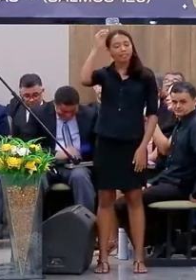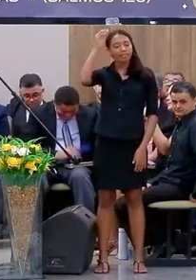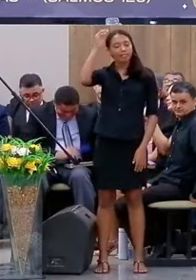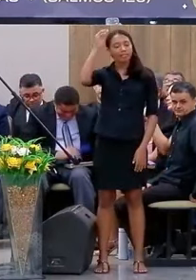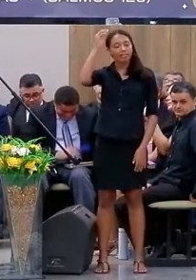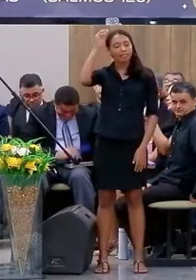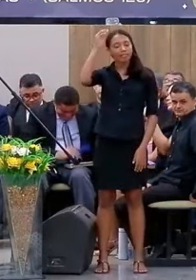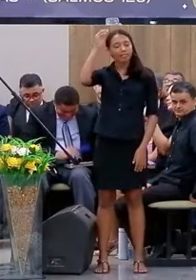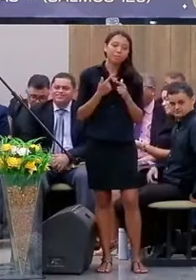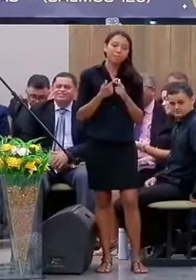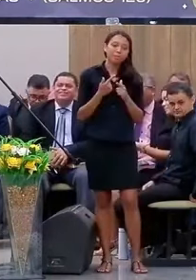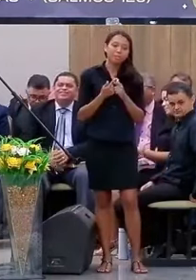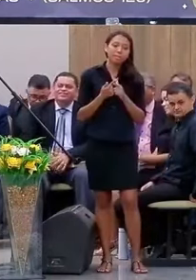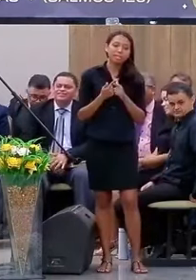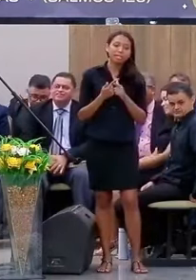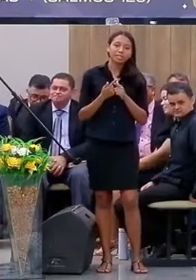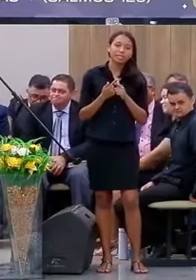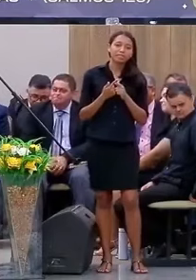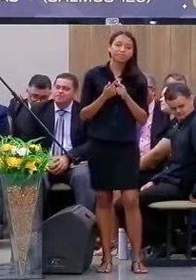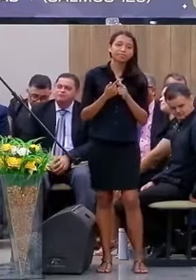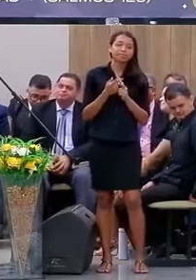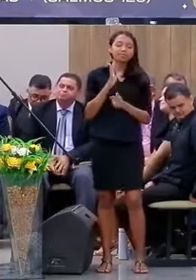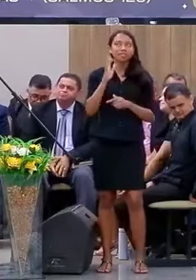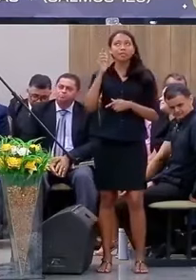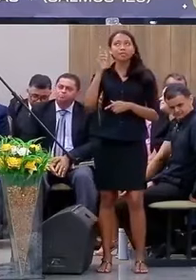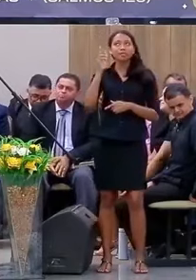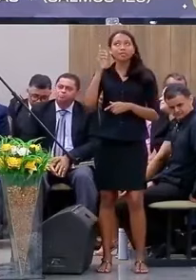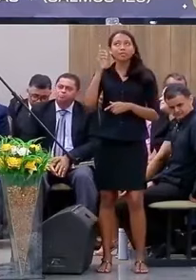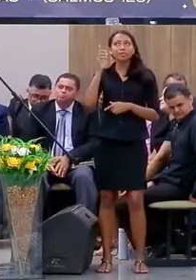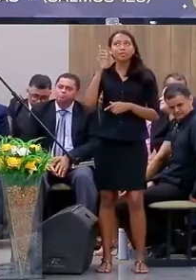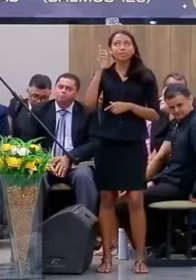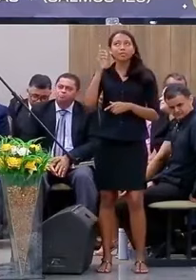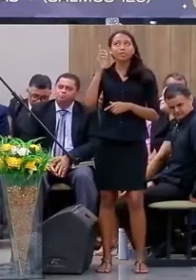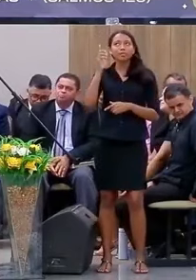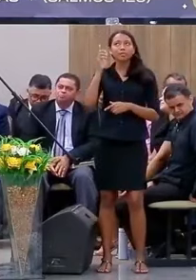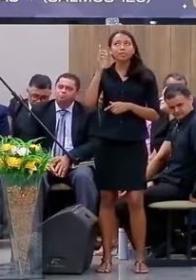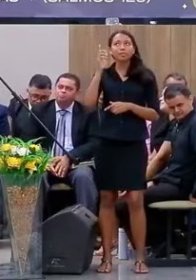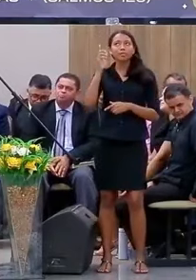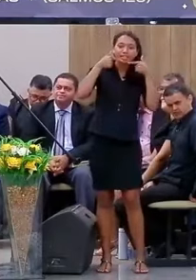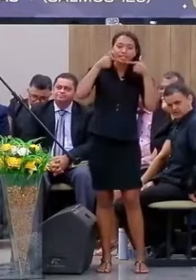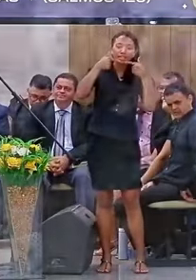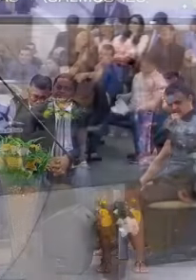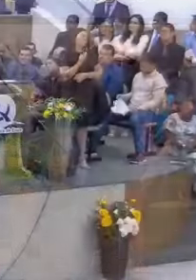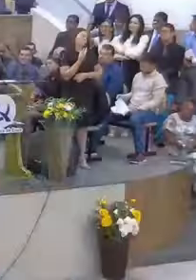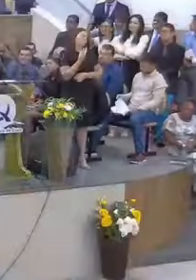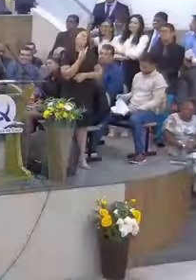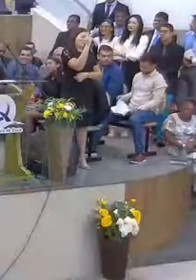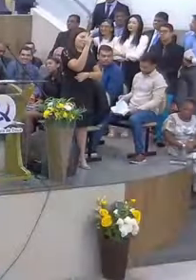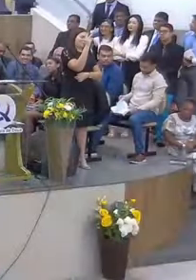Ele encheu a nossa boca de riso. Aí começou uma nova